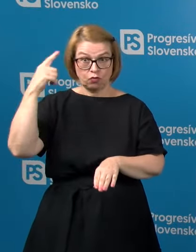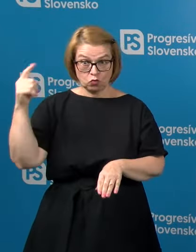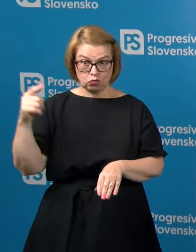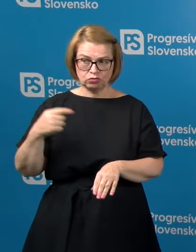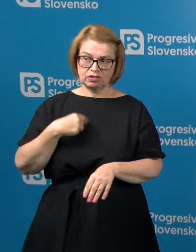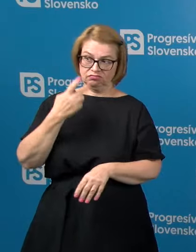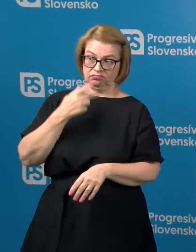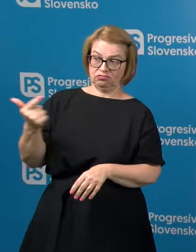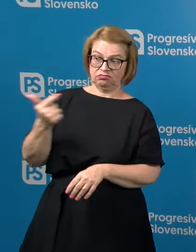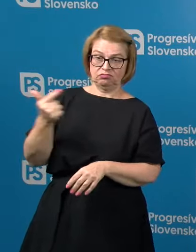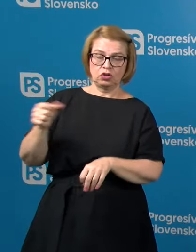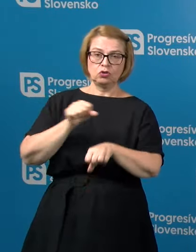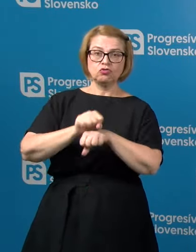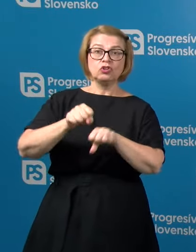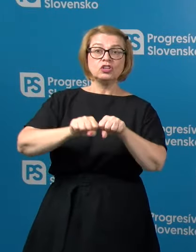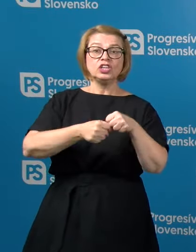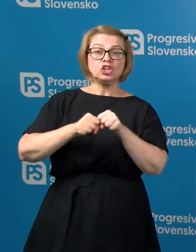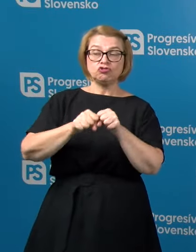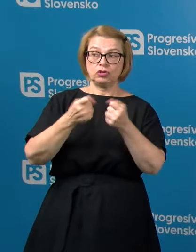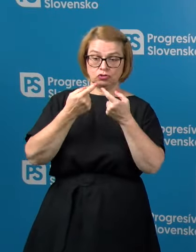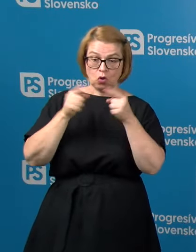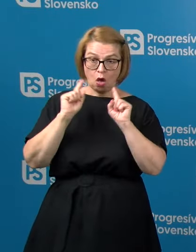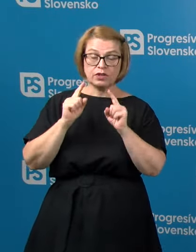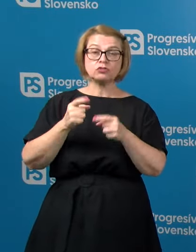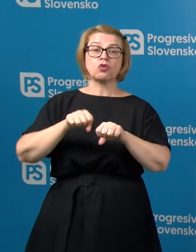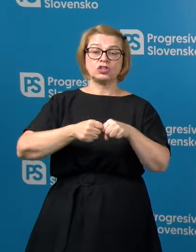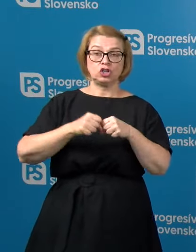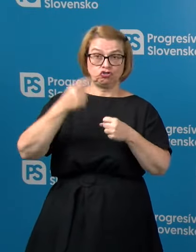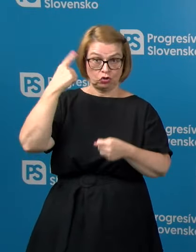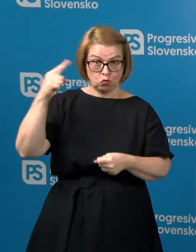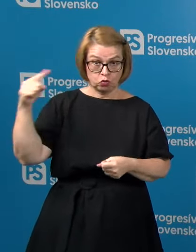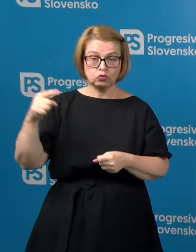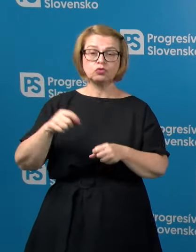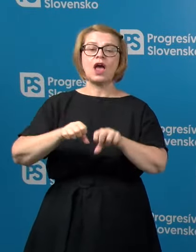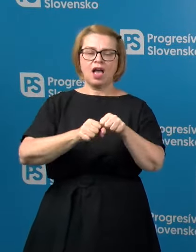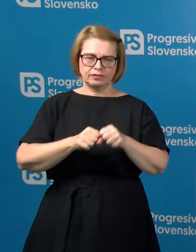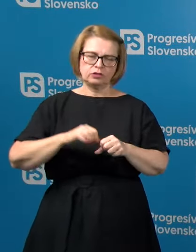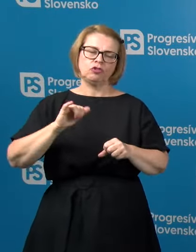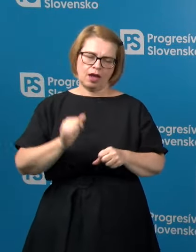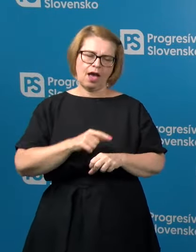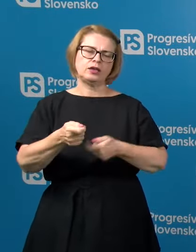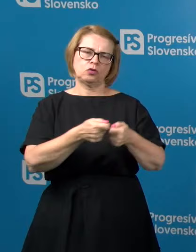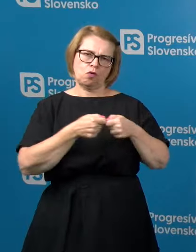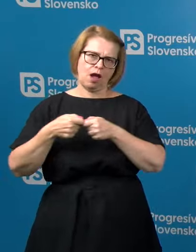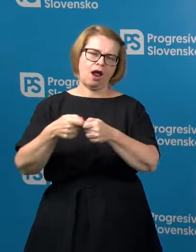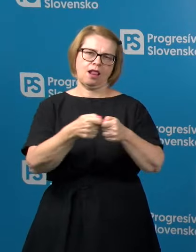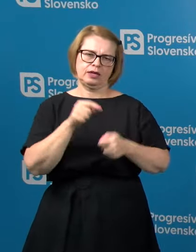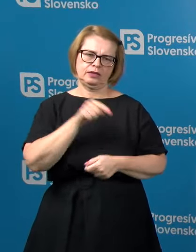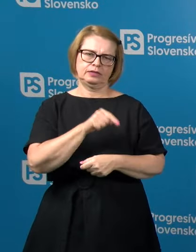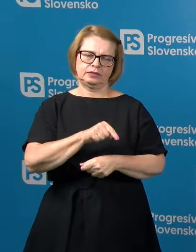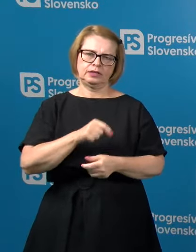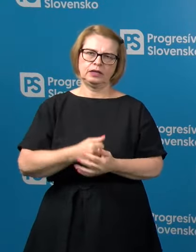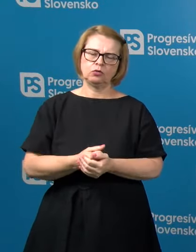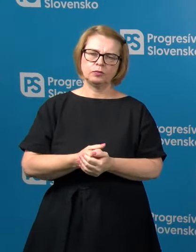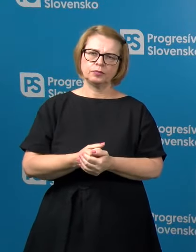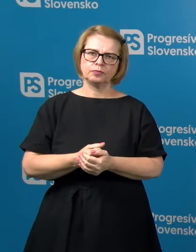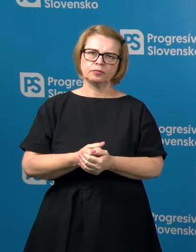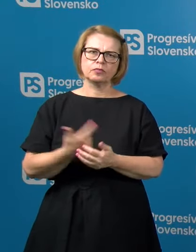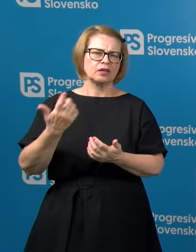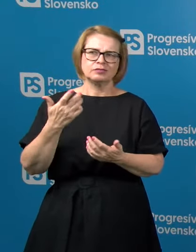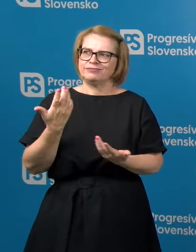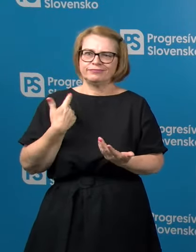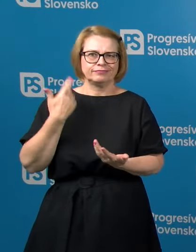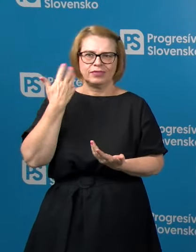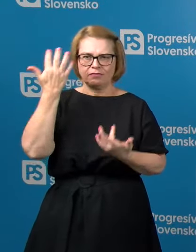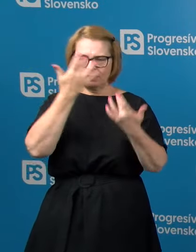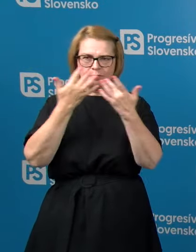nielen kultúre, ale škodí aj Slovensku a škodí aj vládnej koalícii. Je totiž naozaj